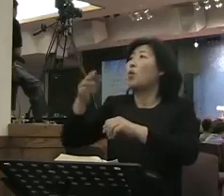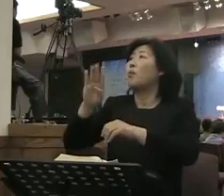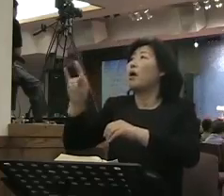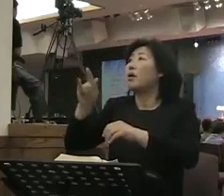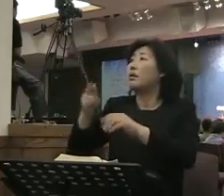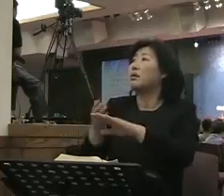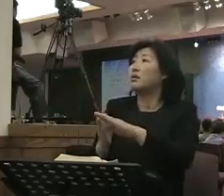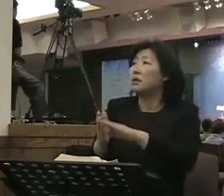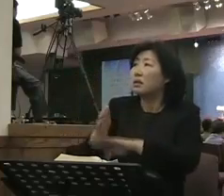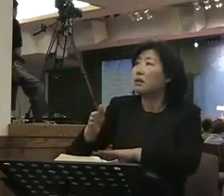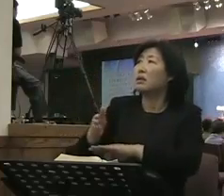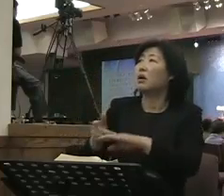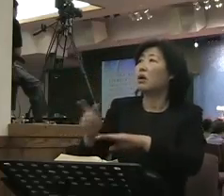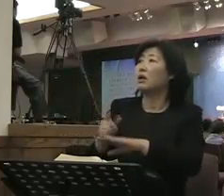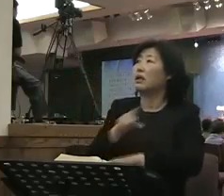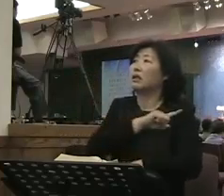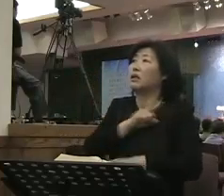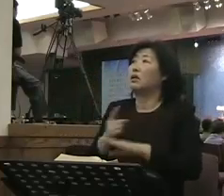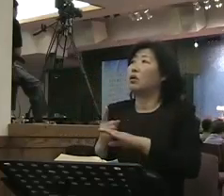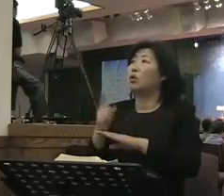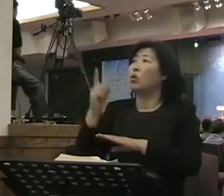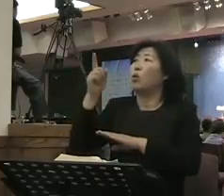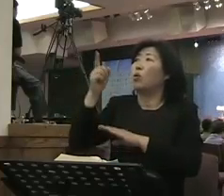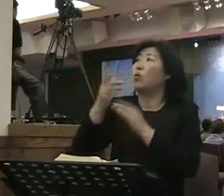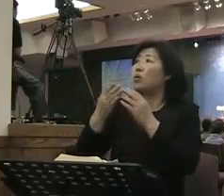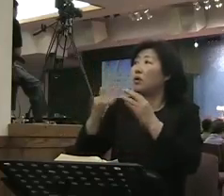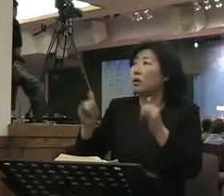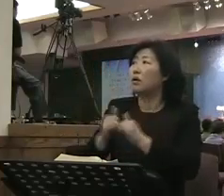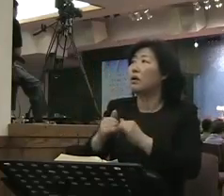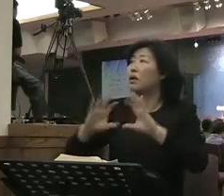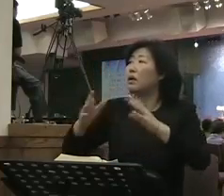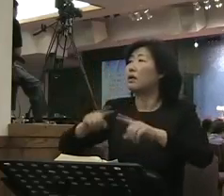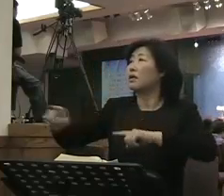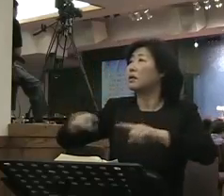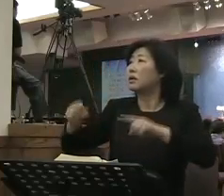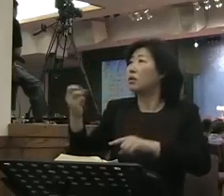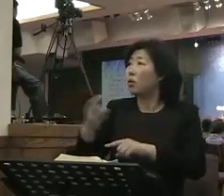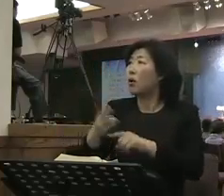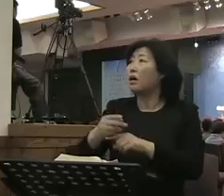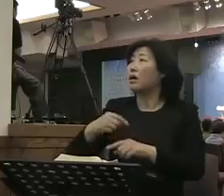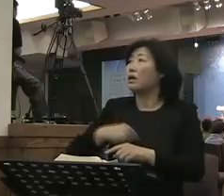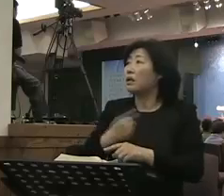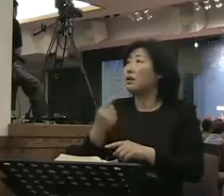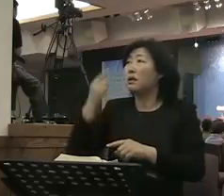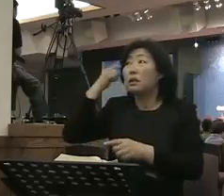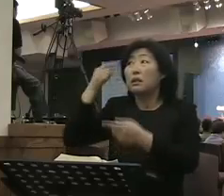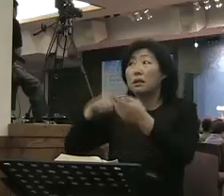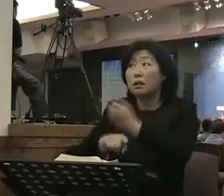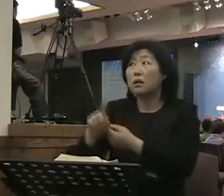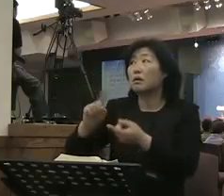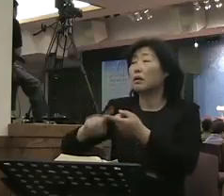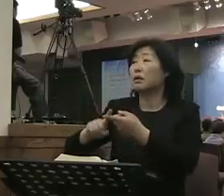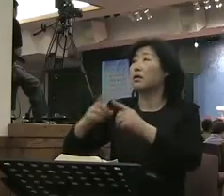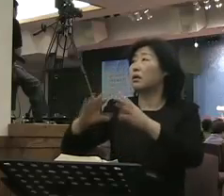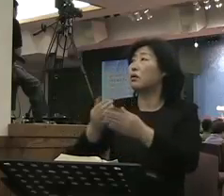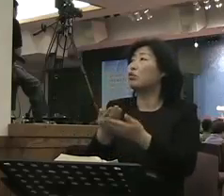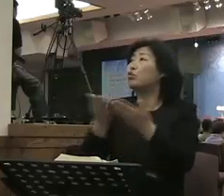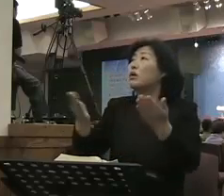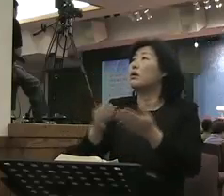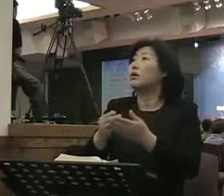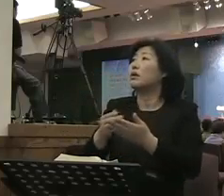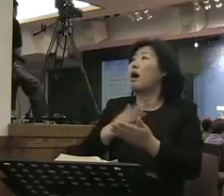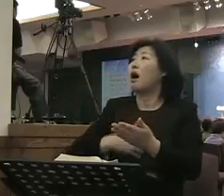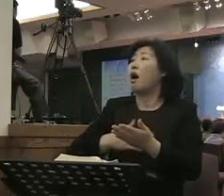다음에야 너는 가장 높으신 분이 인간의 나라를 다스리신다는 것과 그의 뜻에 맞는 사람에게 나라를 주신다는